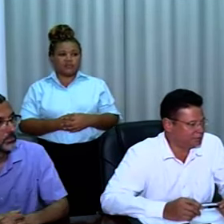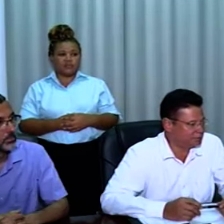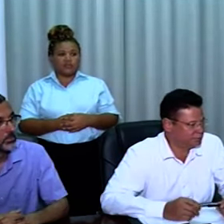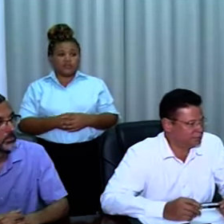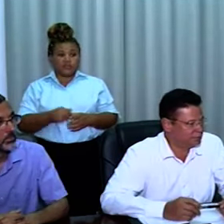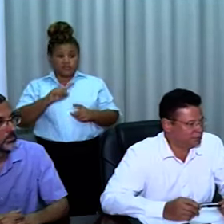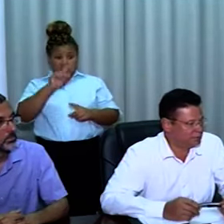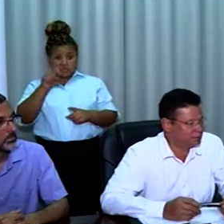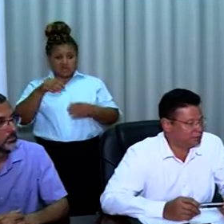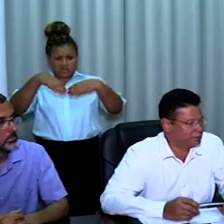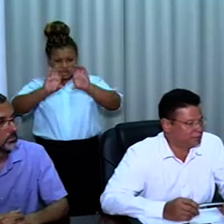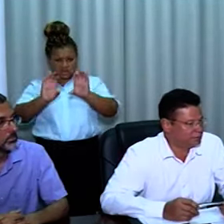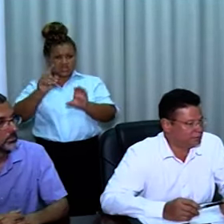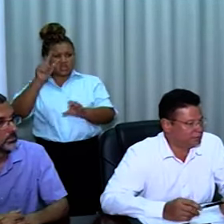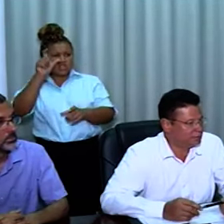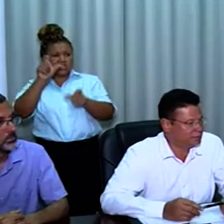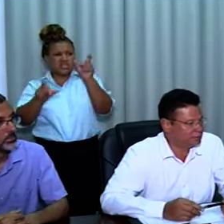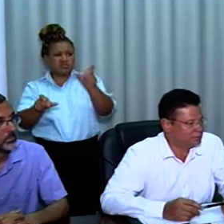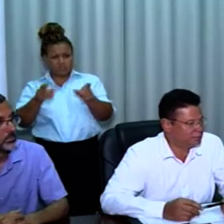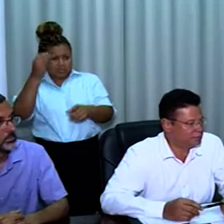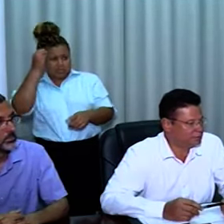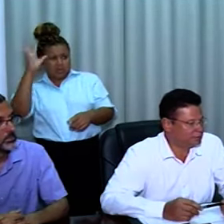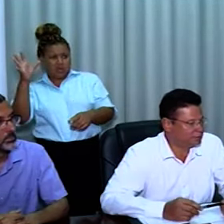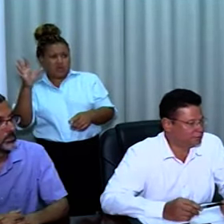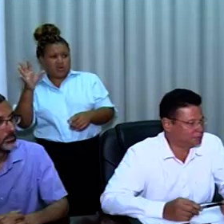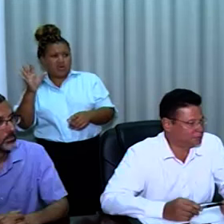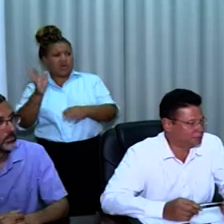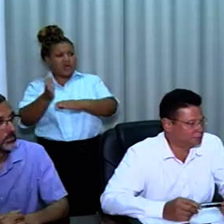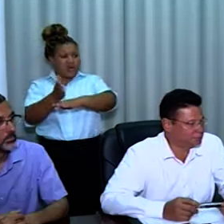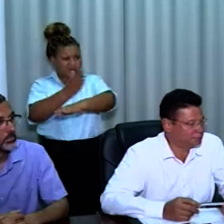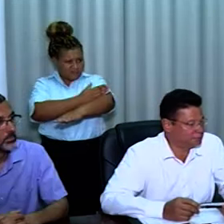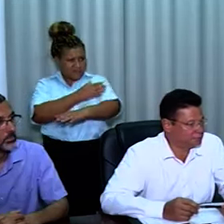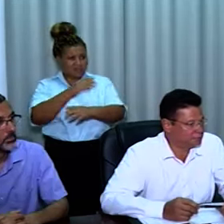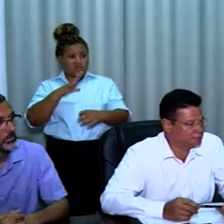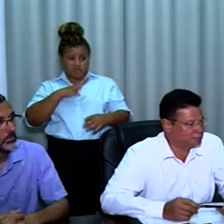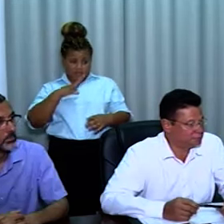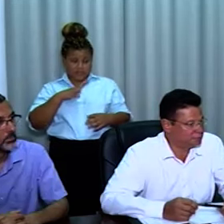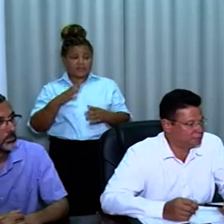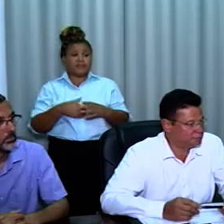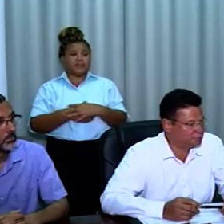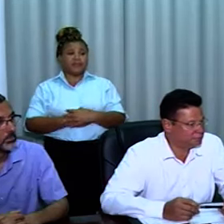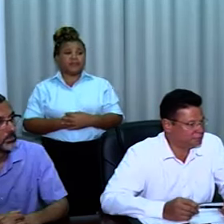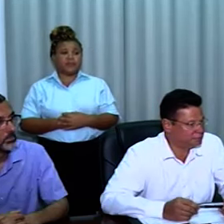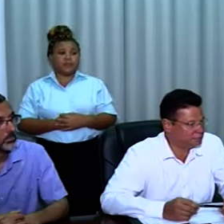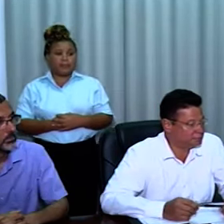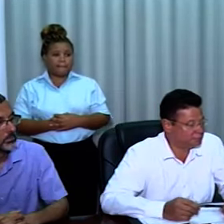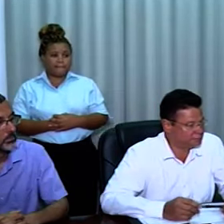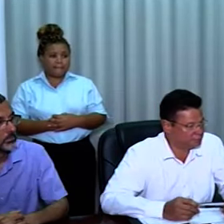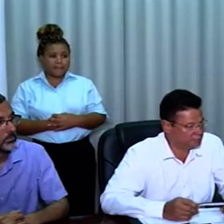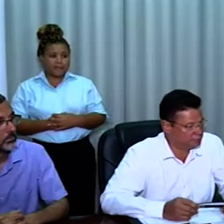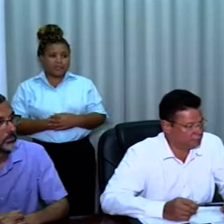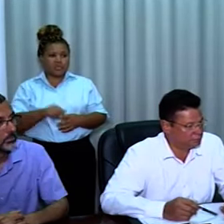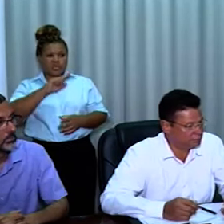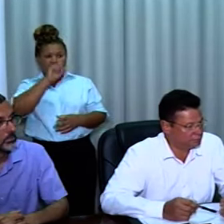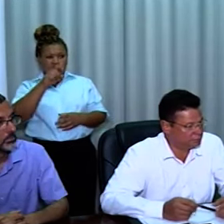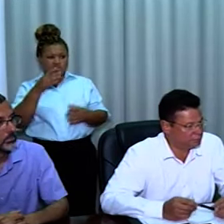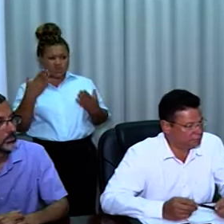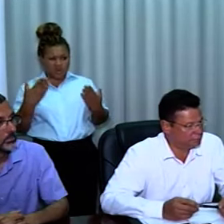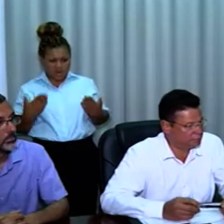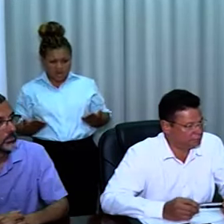il y en a nous besoin, mais bon, peu de temps passé, nous comme si pas ici là depuis l'année passée. Mais avec ce plan là. 100% nous bien là comme si quelque